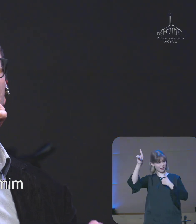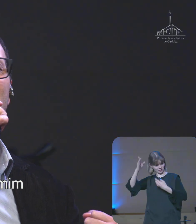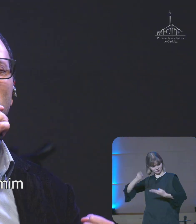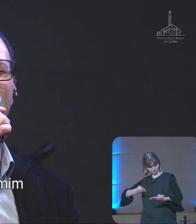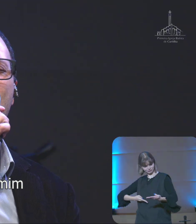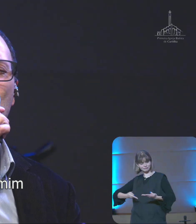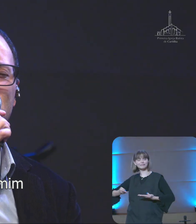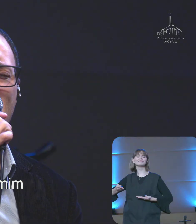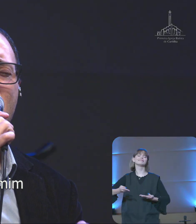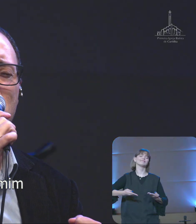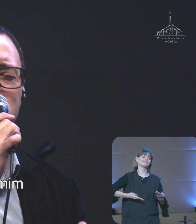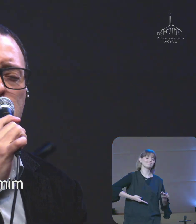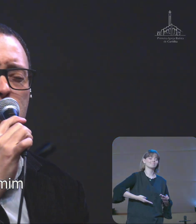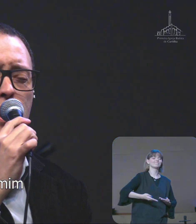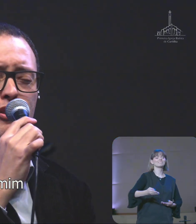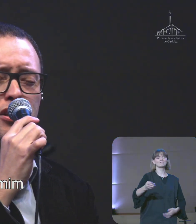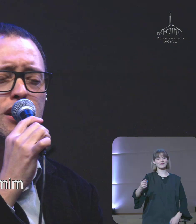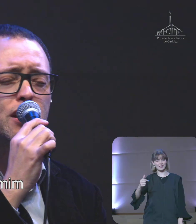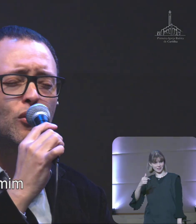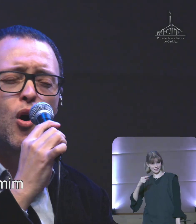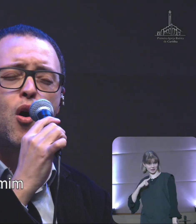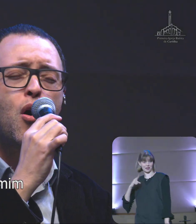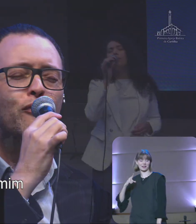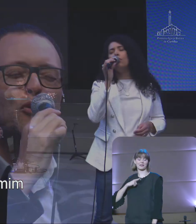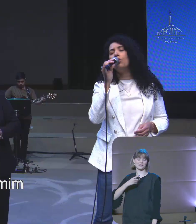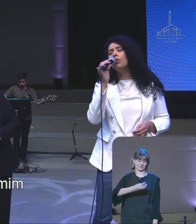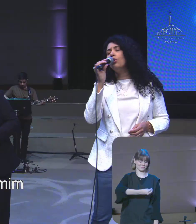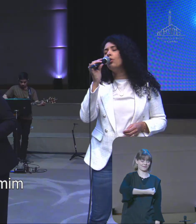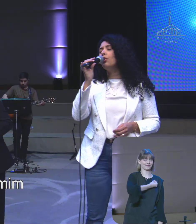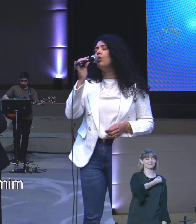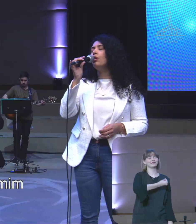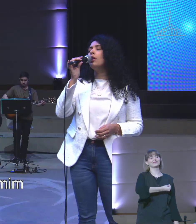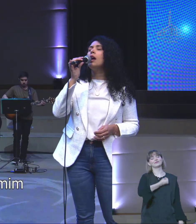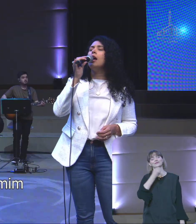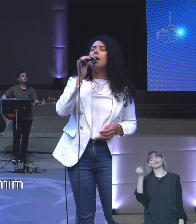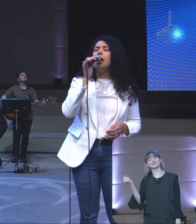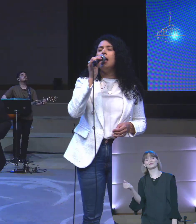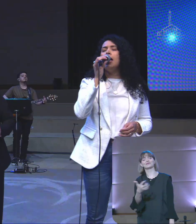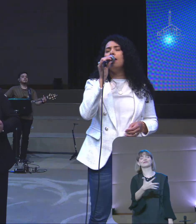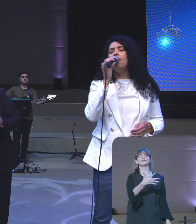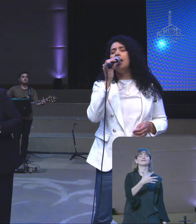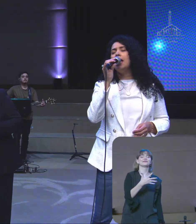servo de Deus, nasci de novo,